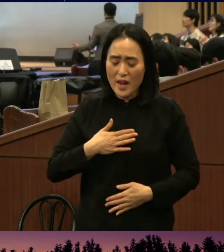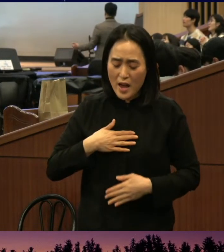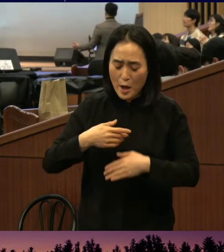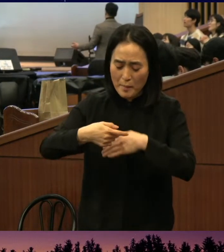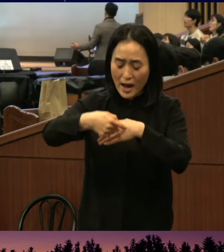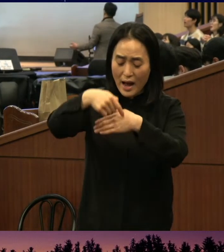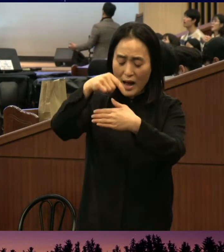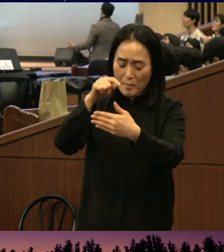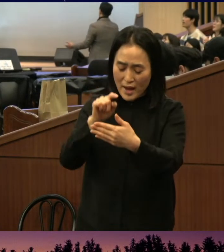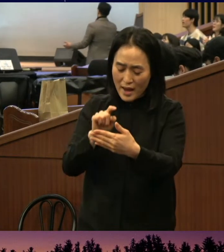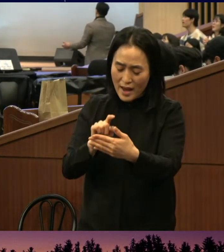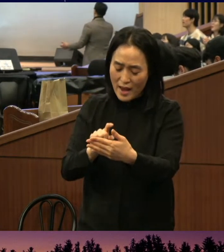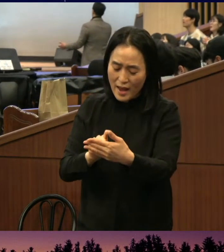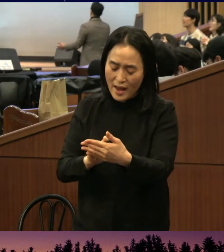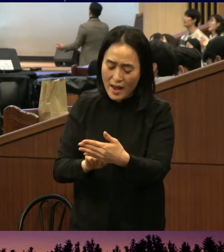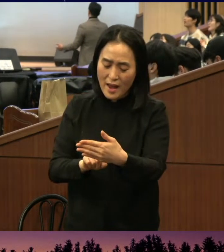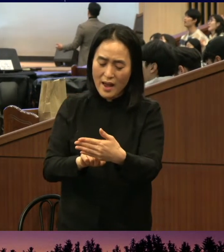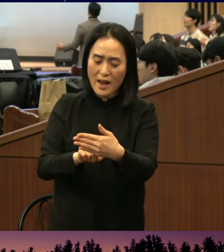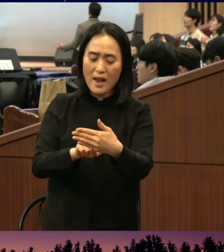그네 내 맘에